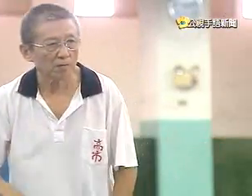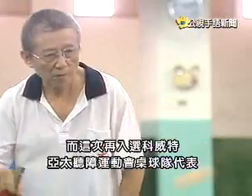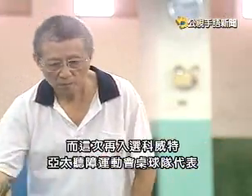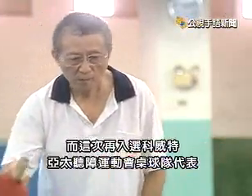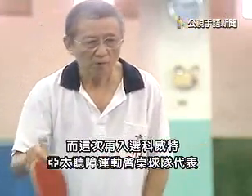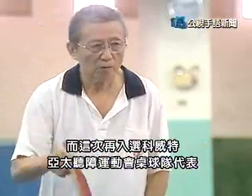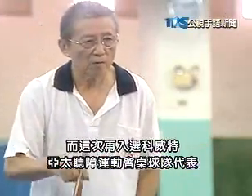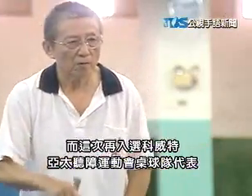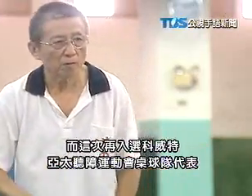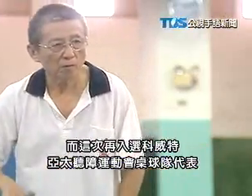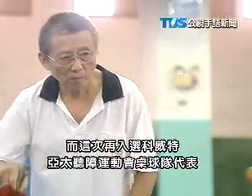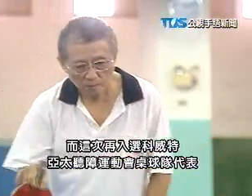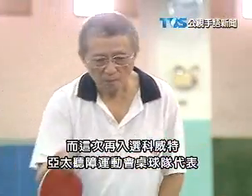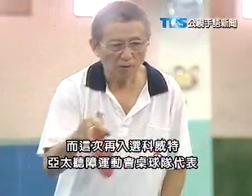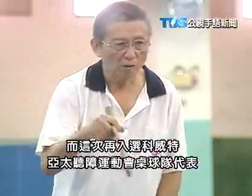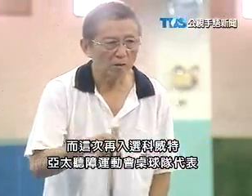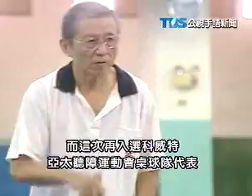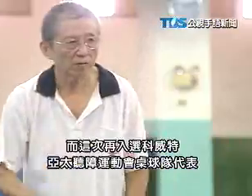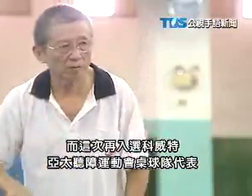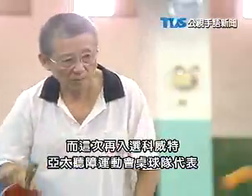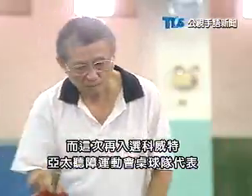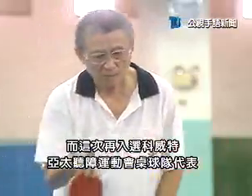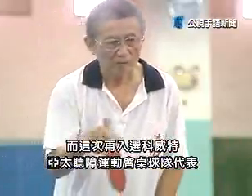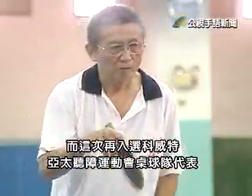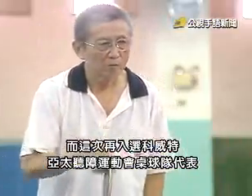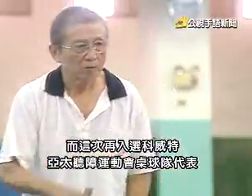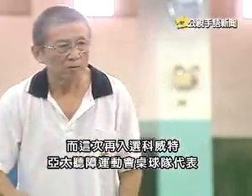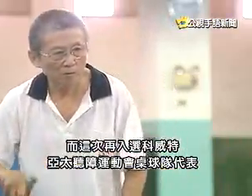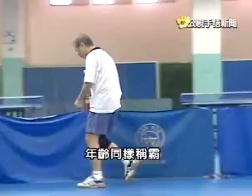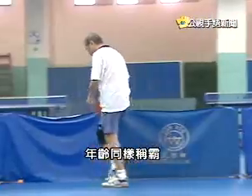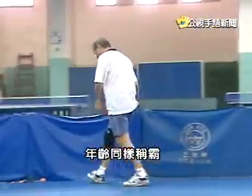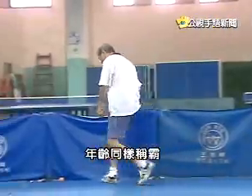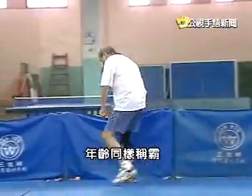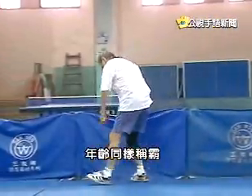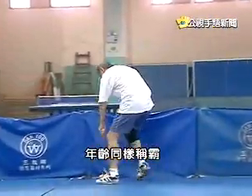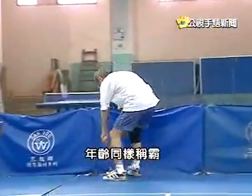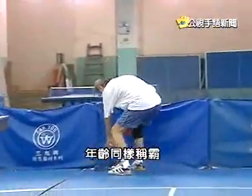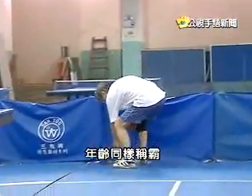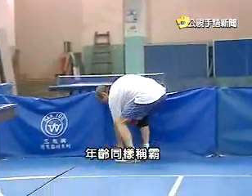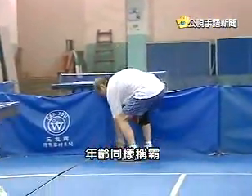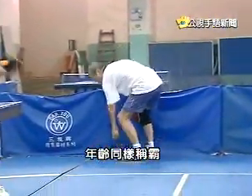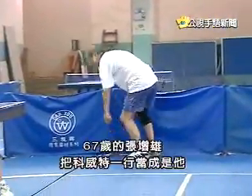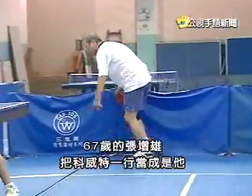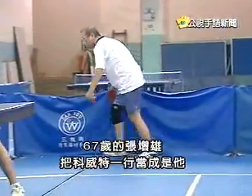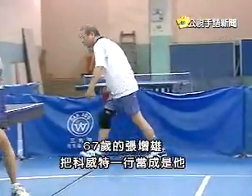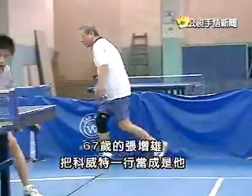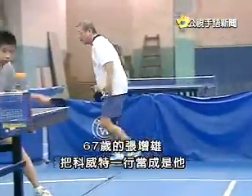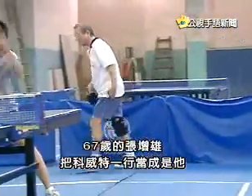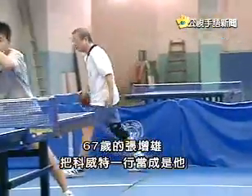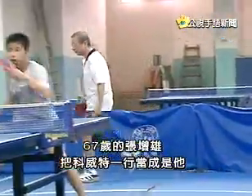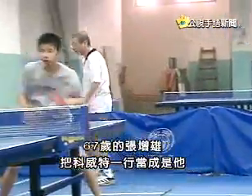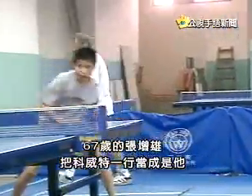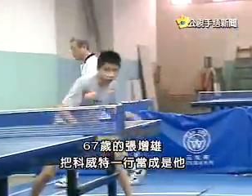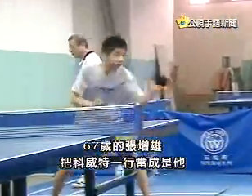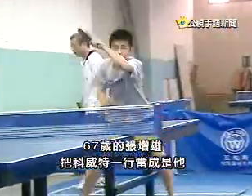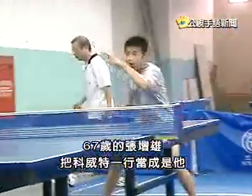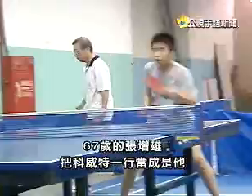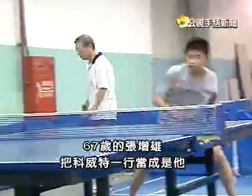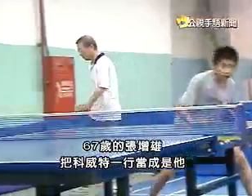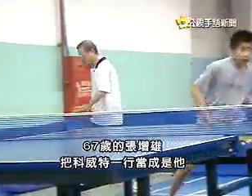在入选科威特亚太听障运动会桌球队的代表，年龄同样称霸。67岁的张增雄把科威特一行当成是